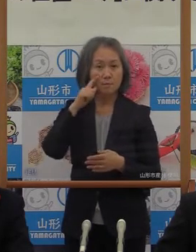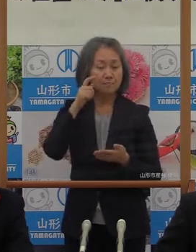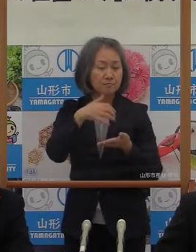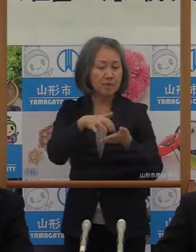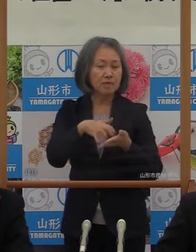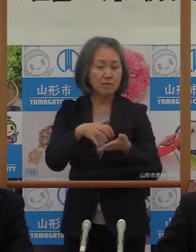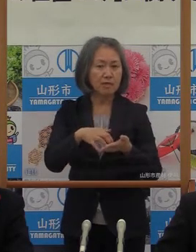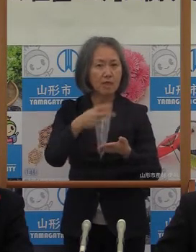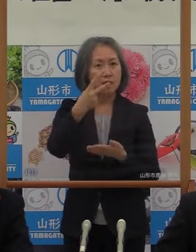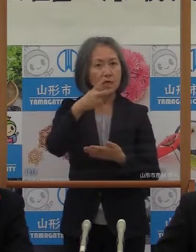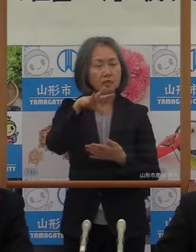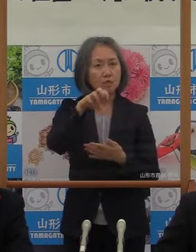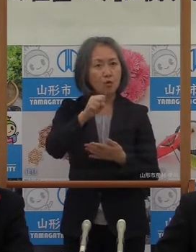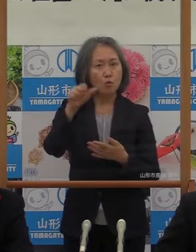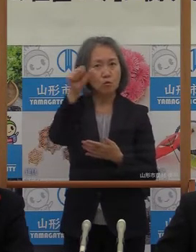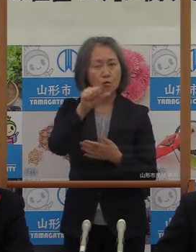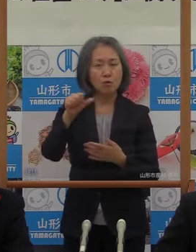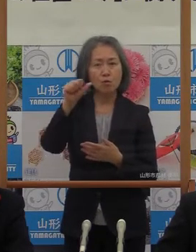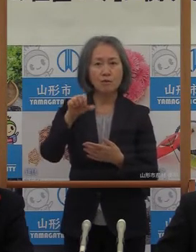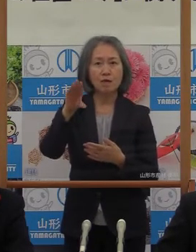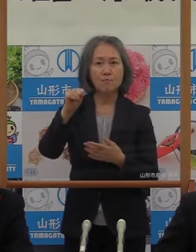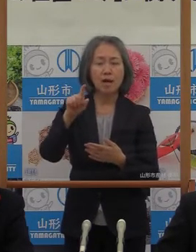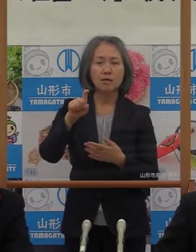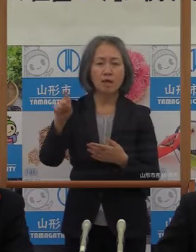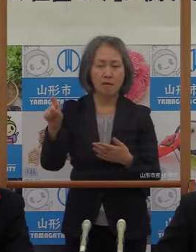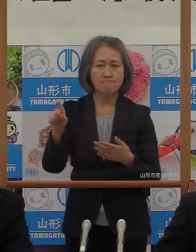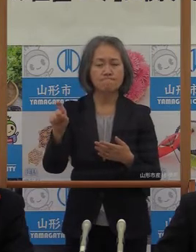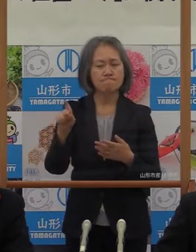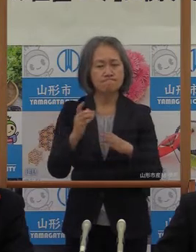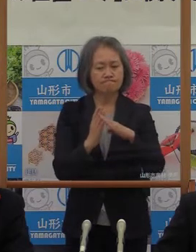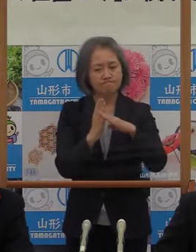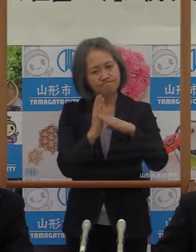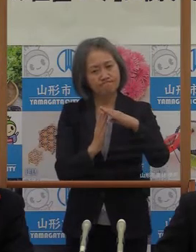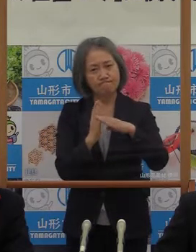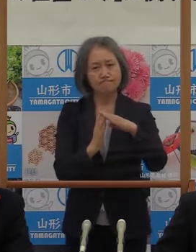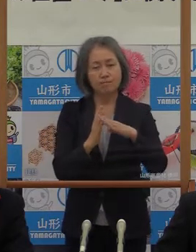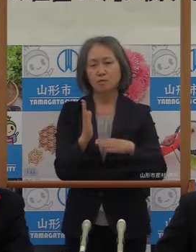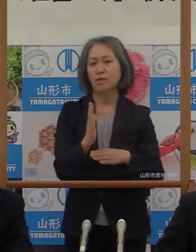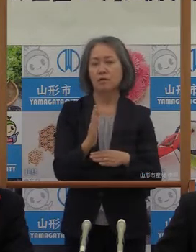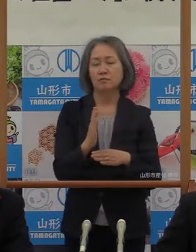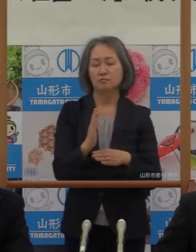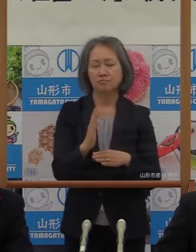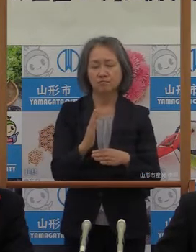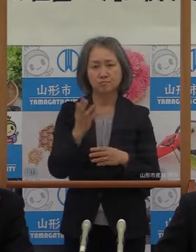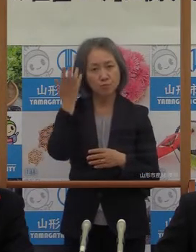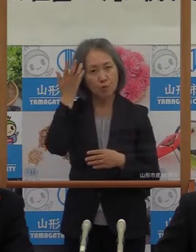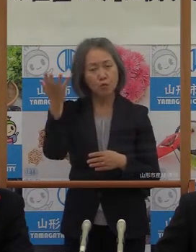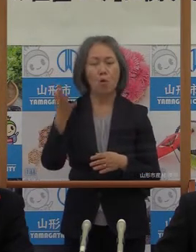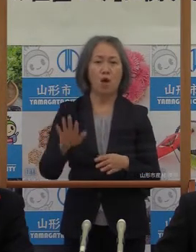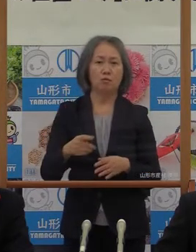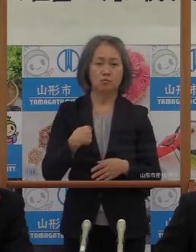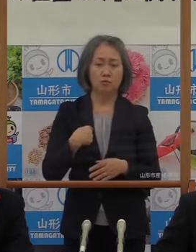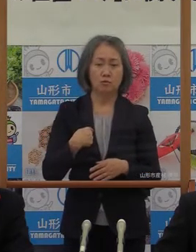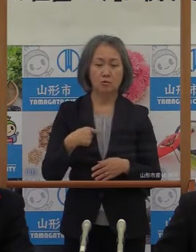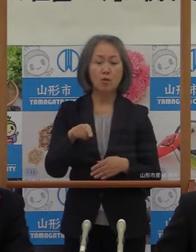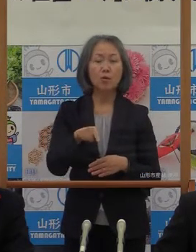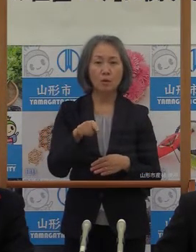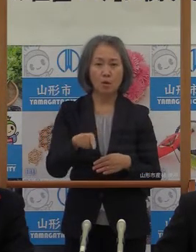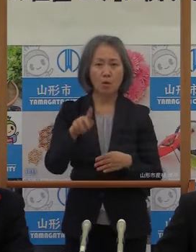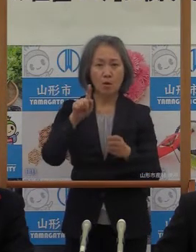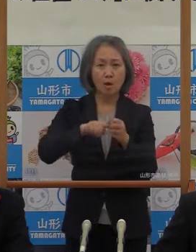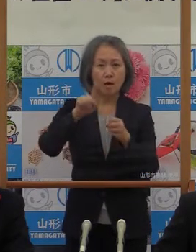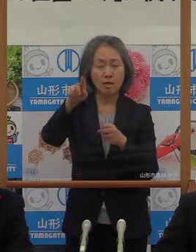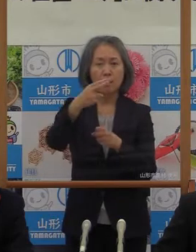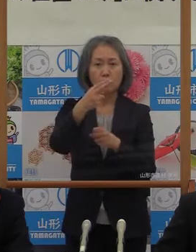2億5000万前後かなというふうに思っております。これを来年度予算化してまいり